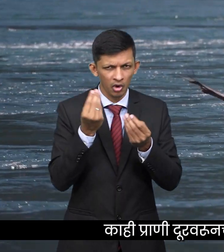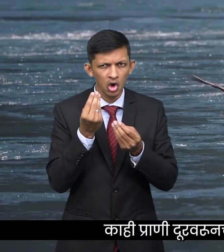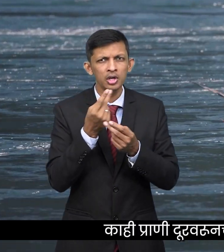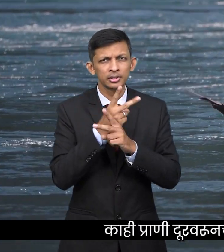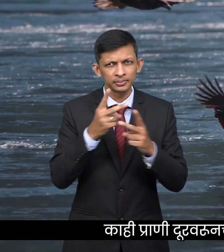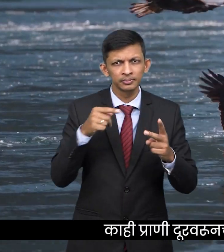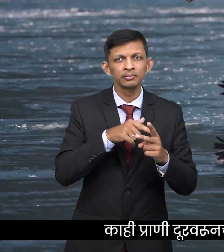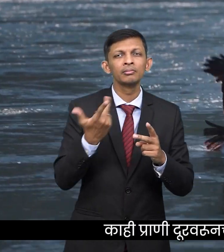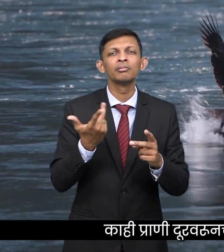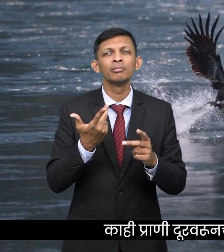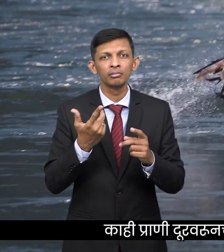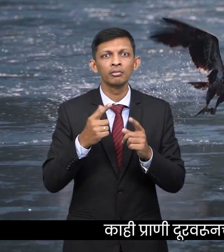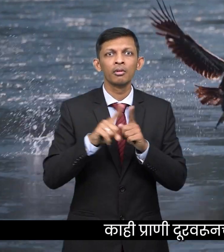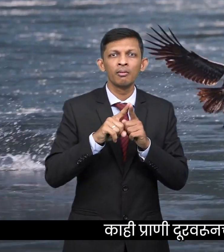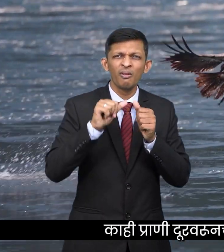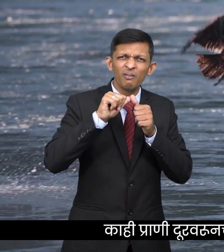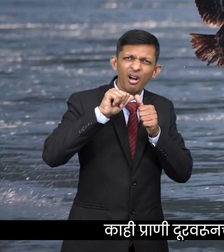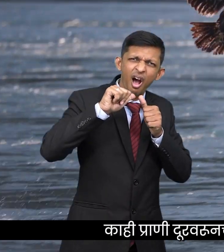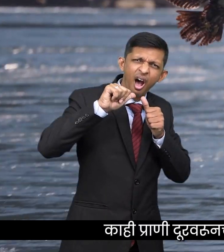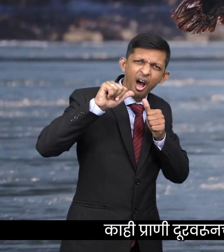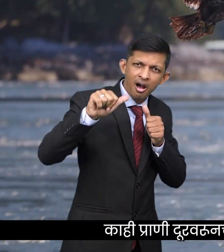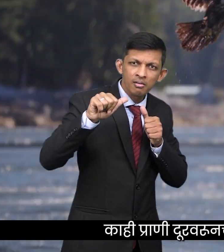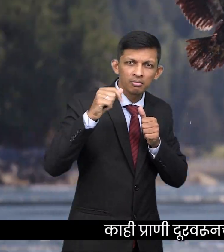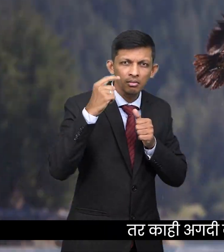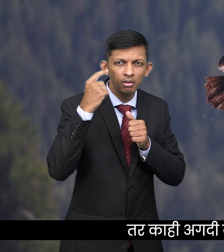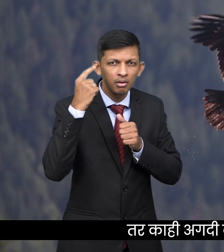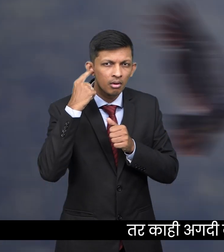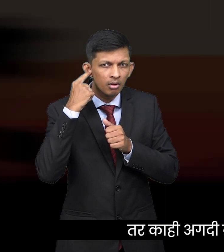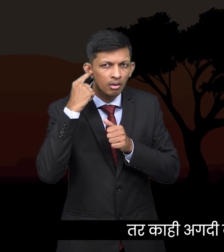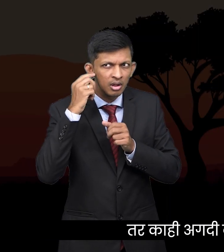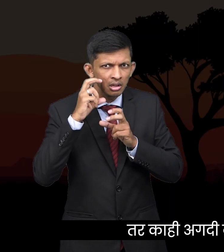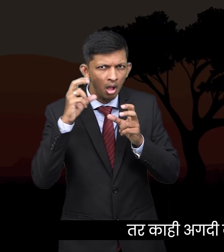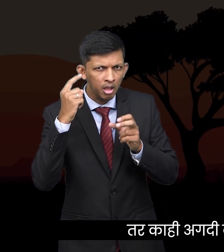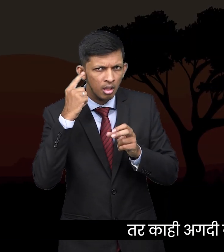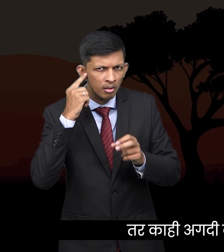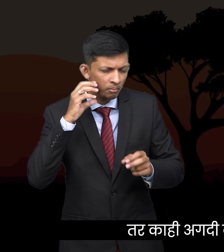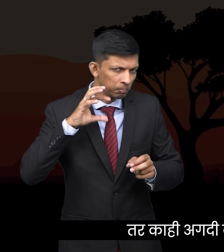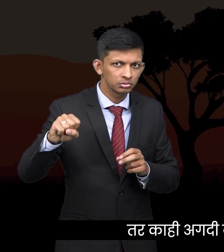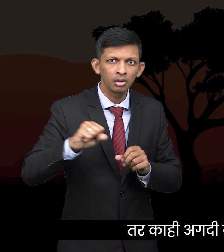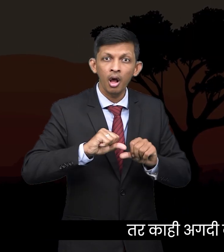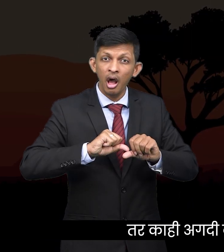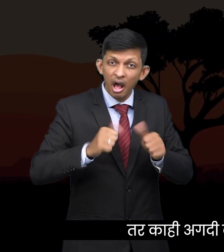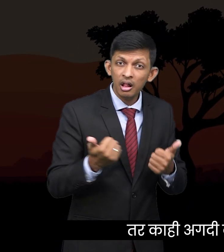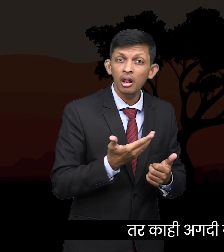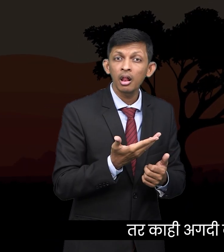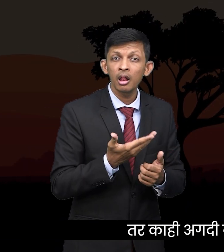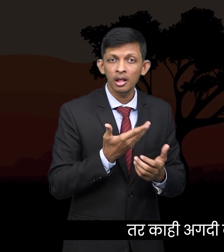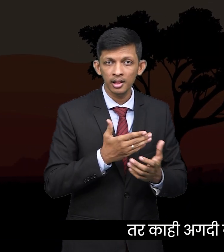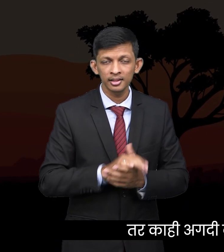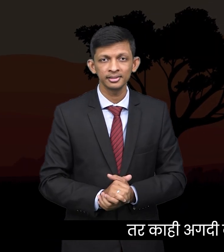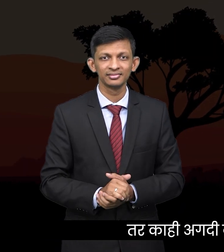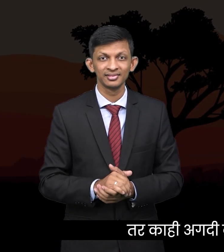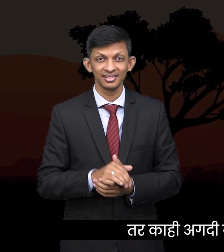काही प्राणी दूरवरूनच आपली शिकार ओळखू शकतात, तर काही अगदी बारीक आवाजही ऐकू